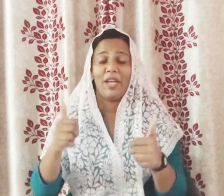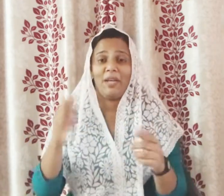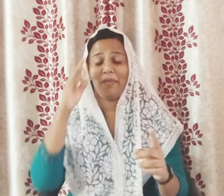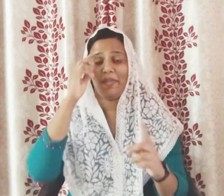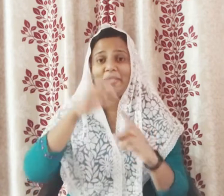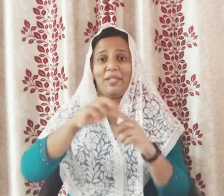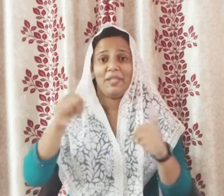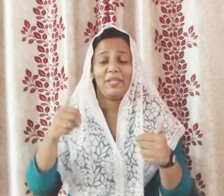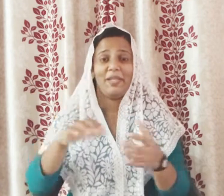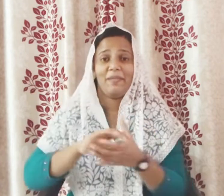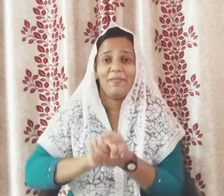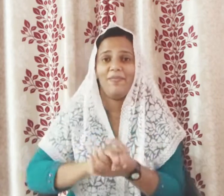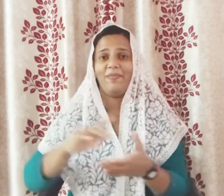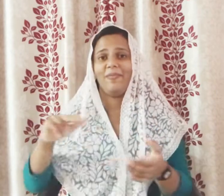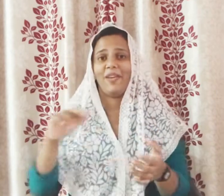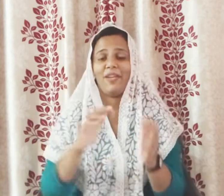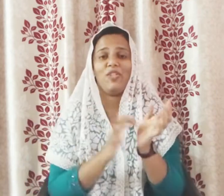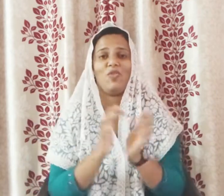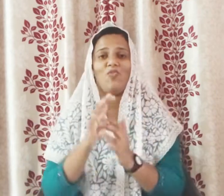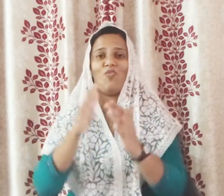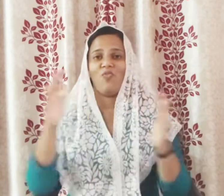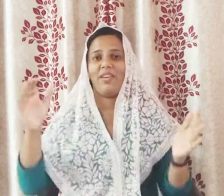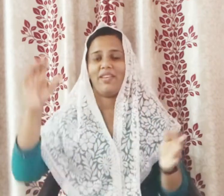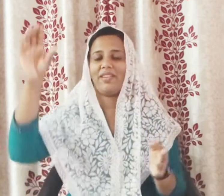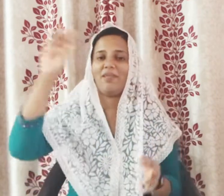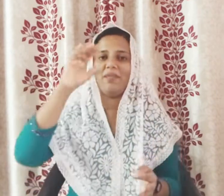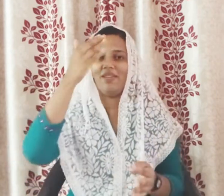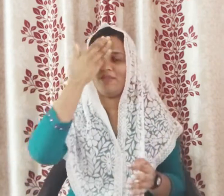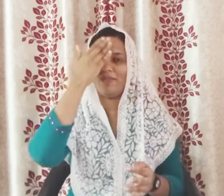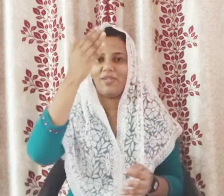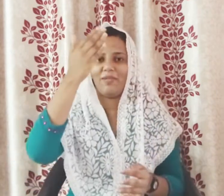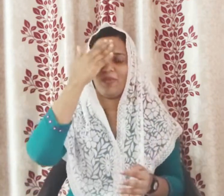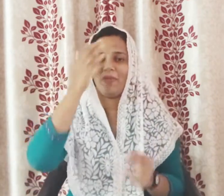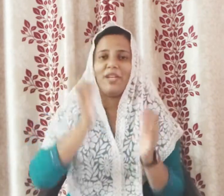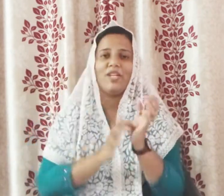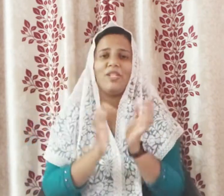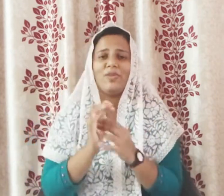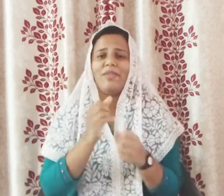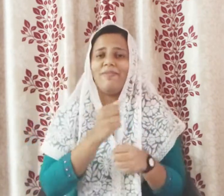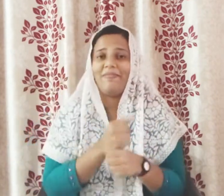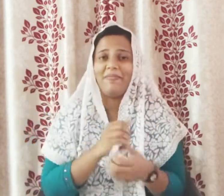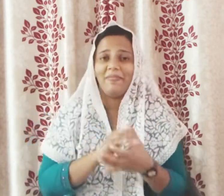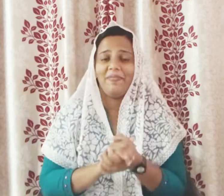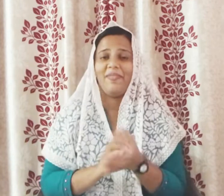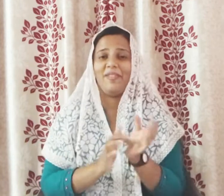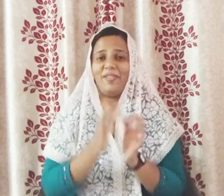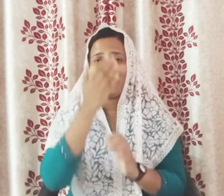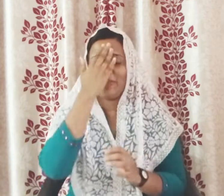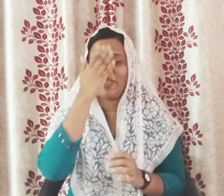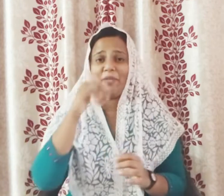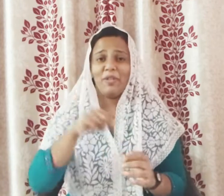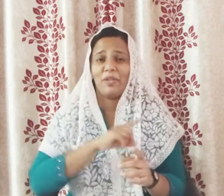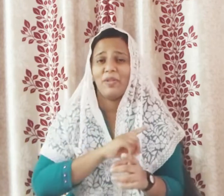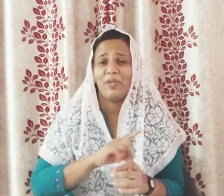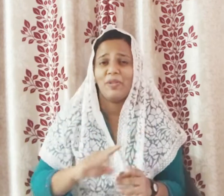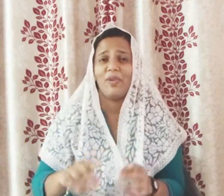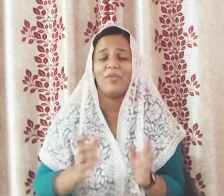ജയകരമായി, അങ്ങ് ഞങ്ങളെ കൈപിടിച്ച് നടത്തുന്ന അങ്ങയുടെ വൻ കൃപകൾക്ക് ഞങ്ങൾ നന്ദി പറയുന്നു. അങ്ങയുടെ സാന്നിധ്യത്തിനായിട്ട് സ്തോത്രം പറയുന്നു. കർത്താവേ, ഇത്രത്തോളം